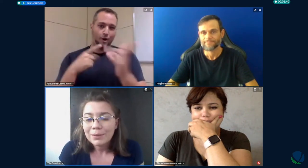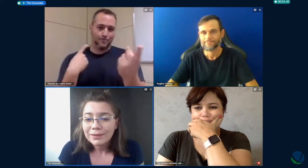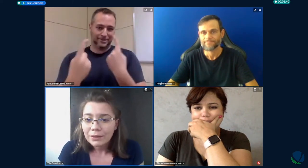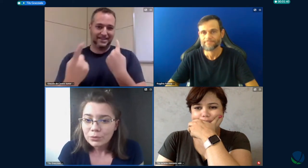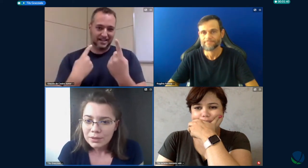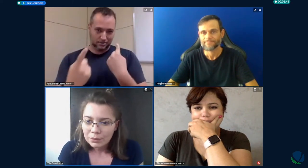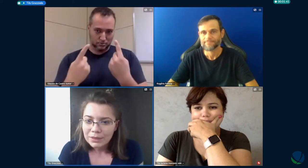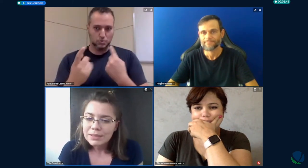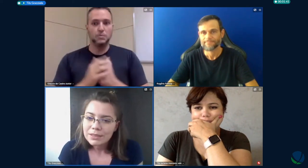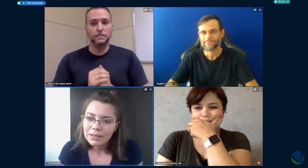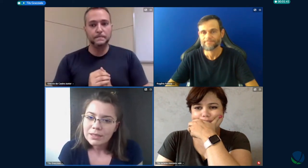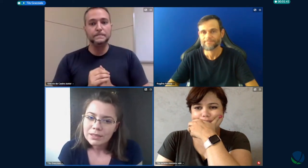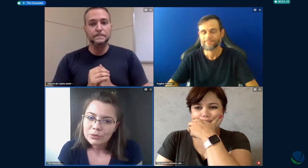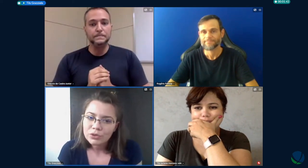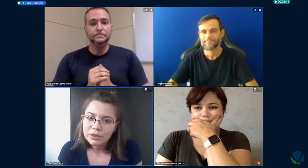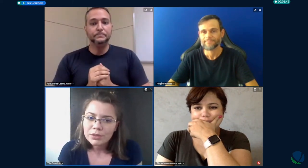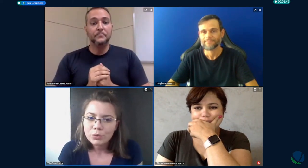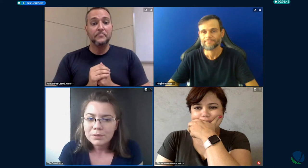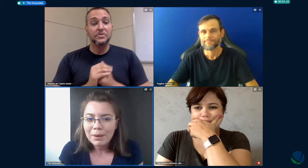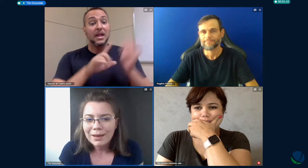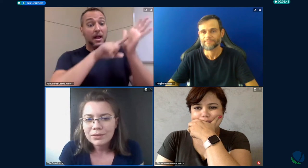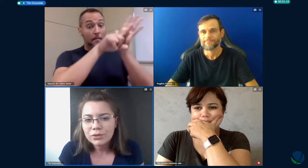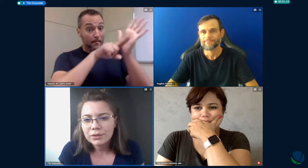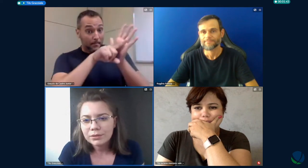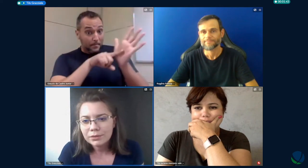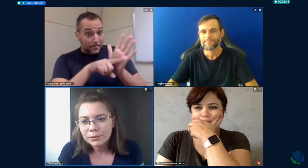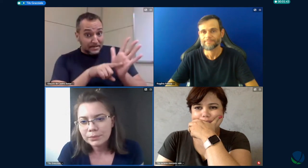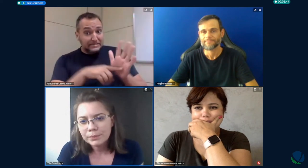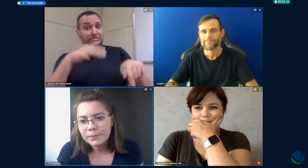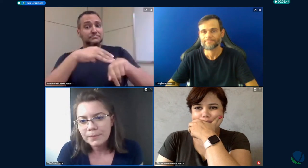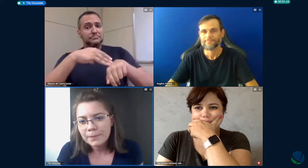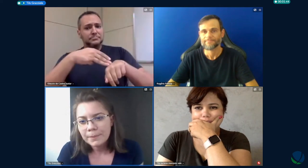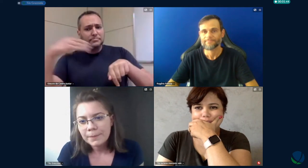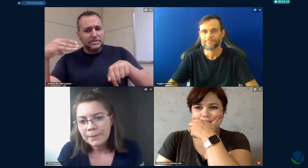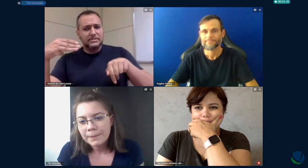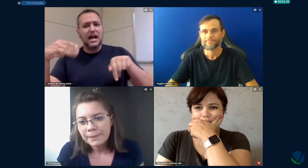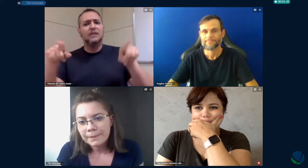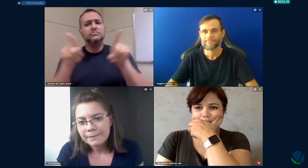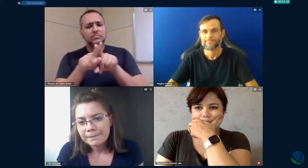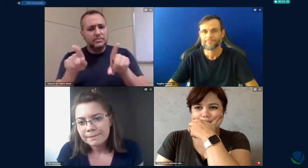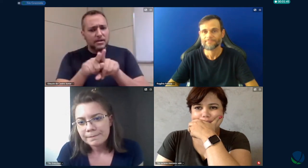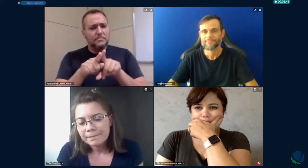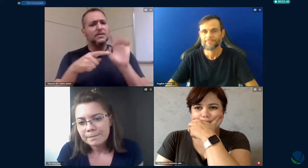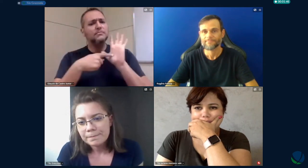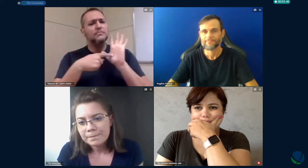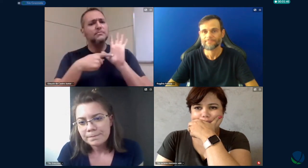fazendo então a tradução dessa sinalização de trânsito, as placas de trânsito.